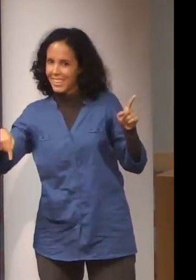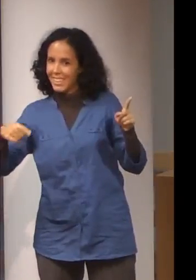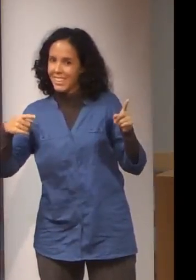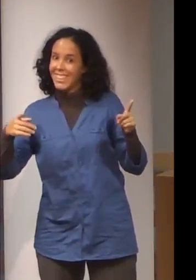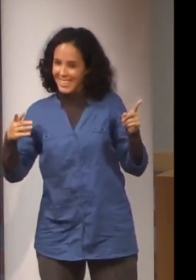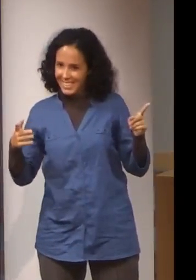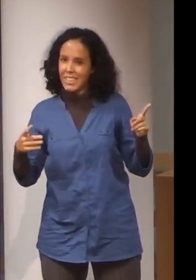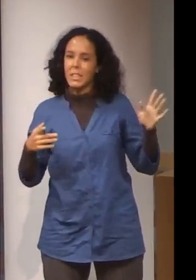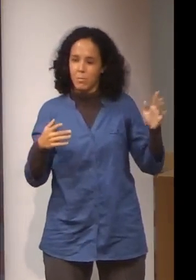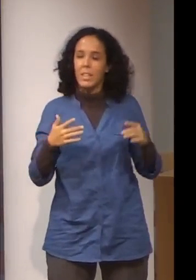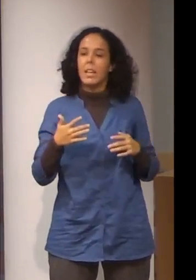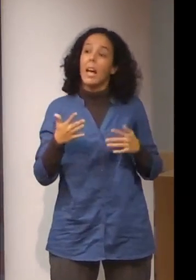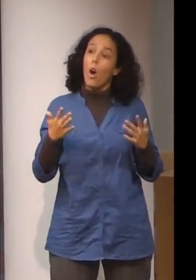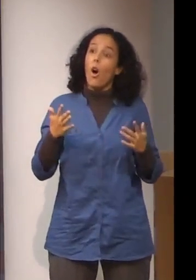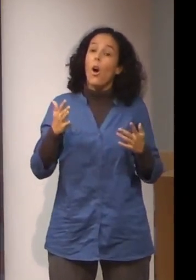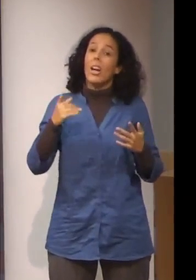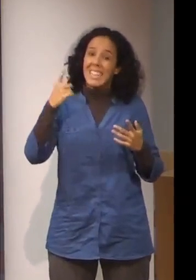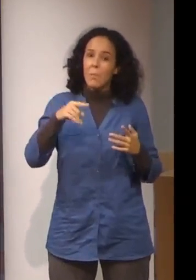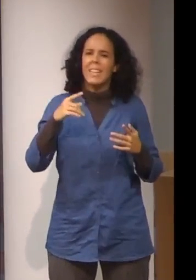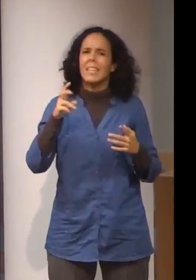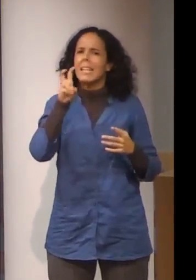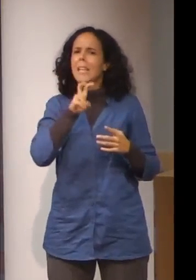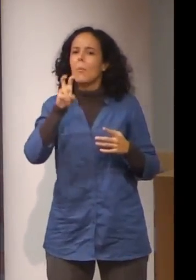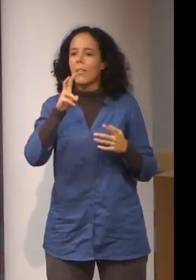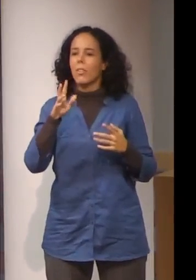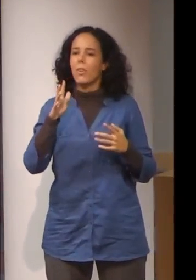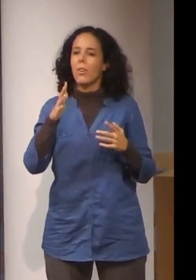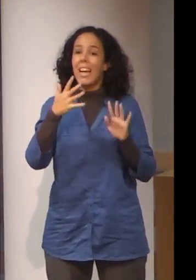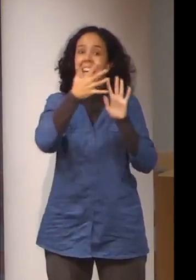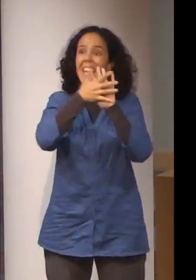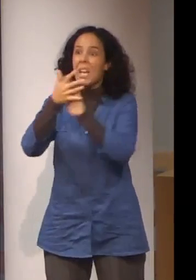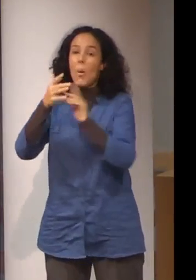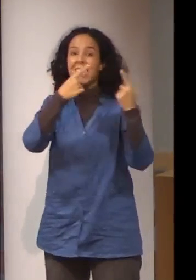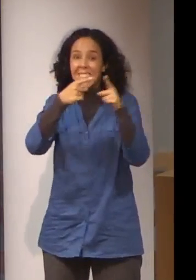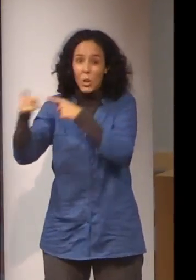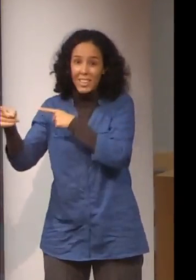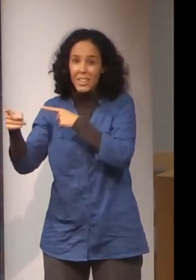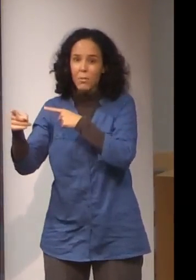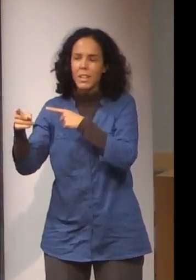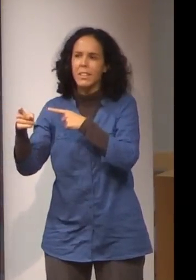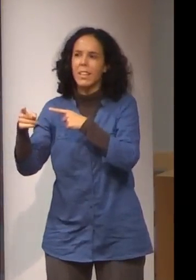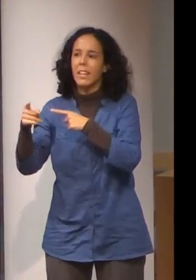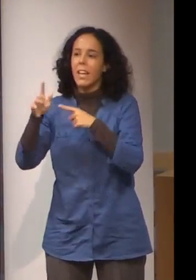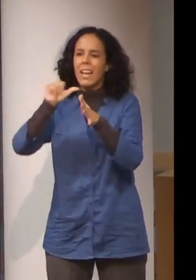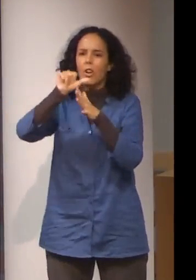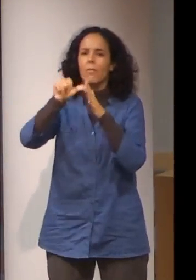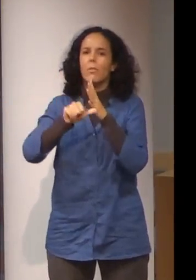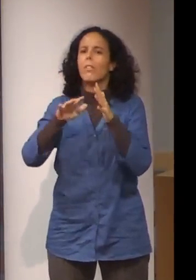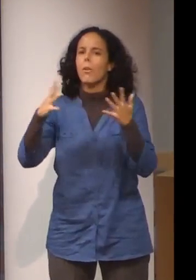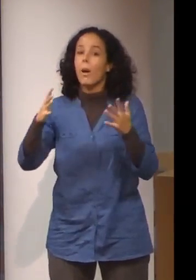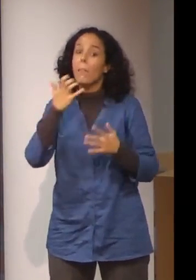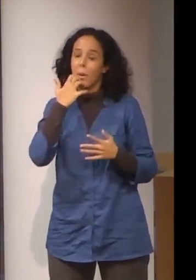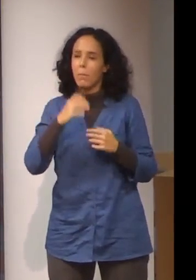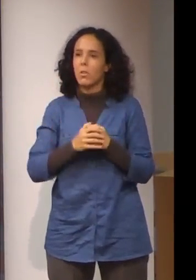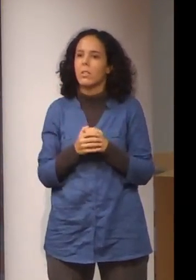Pero, insisto, la forma de enfocarlo de esta profesora es un poco distinto a lo que nosotros estamos acostumbrados